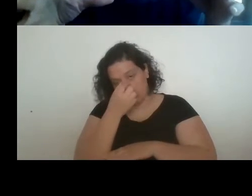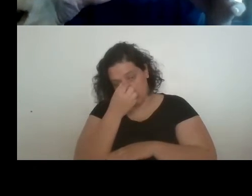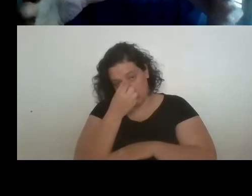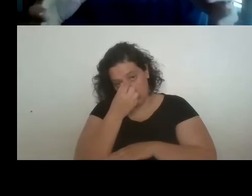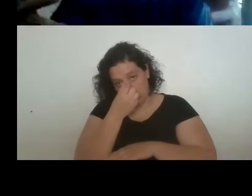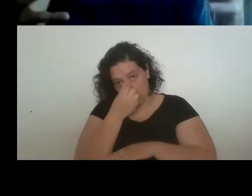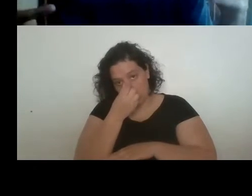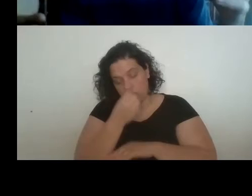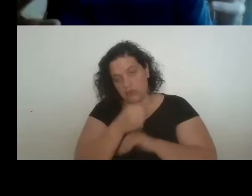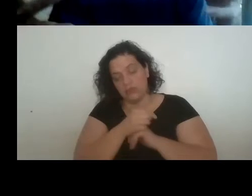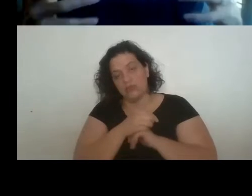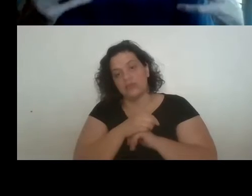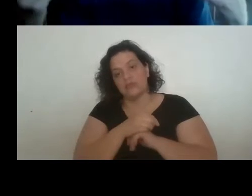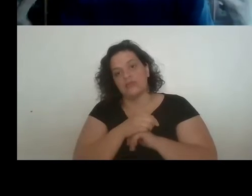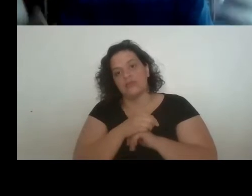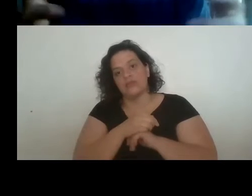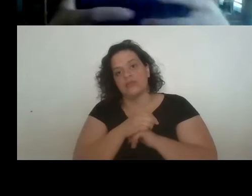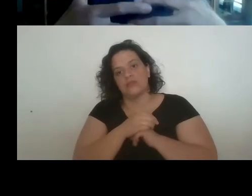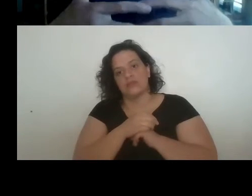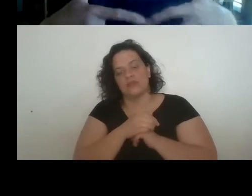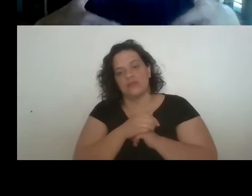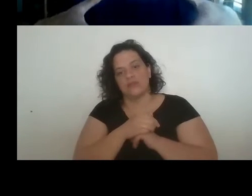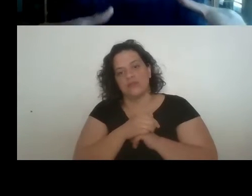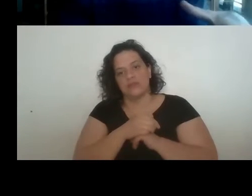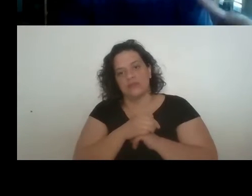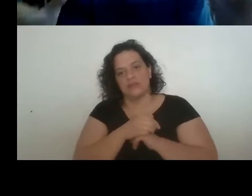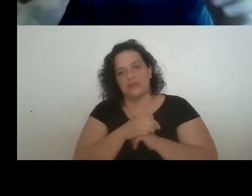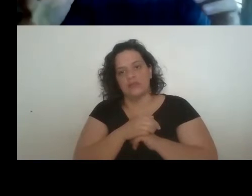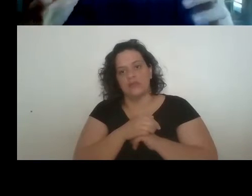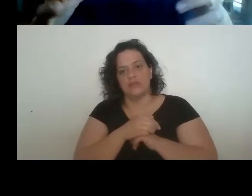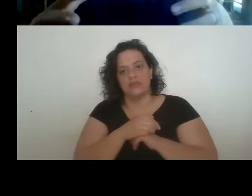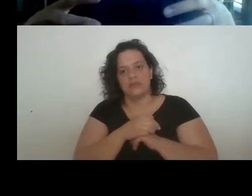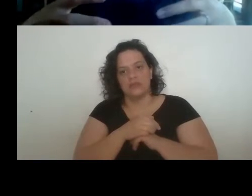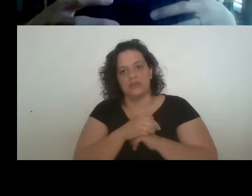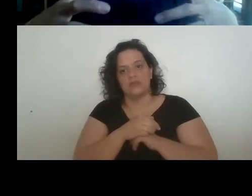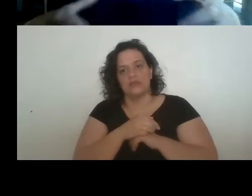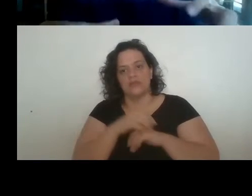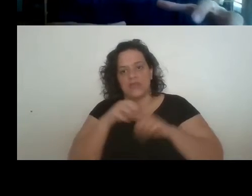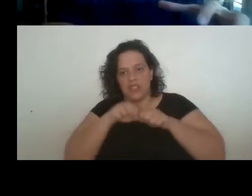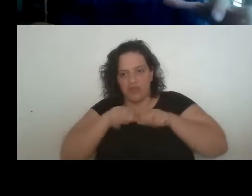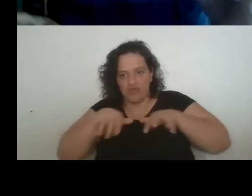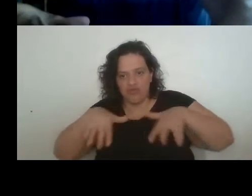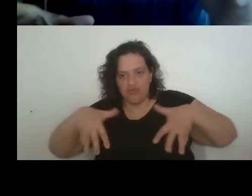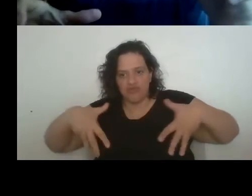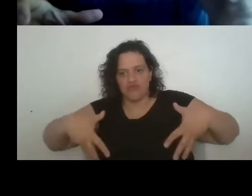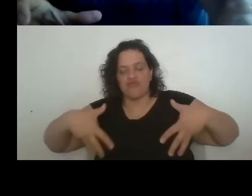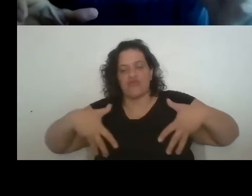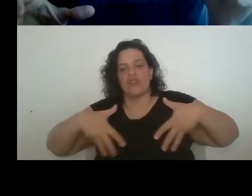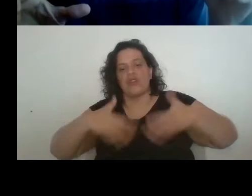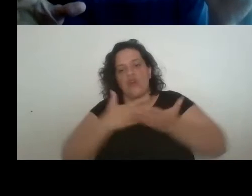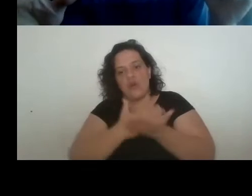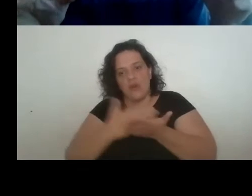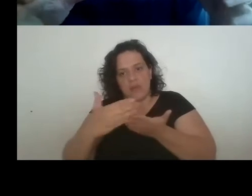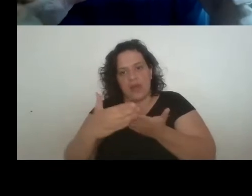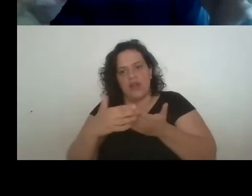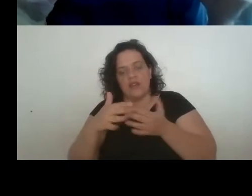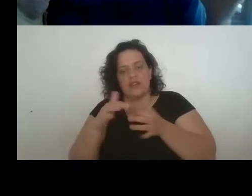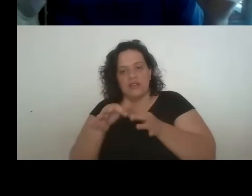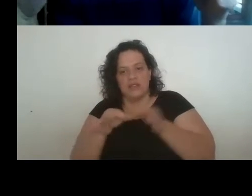e que elas vão ganhando corpo, vão lançando raízes e vão começando a estruturar melhor o